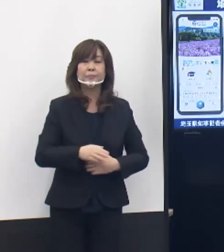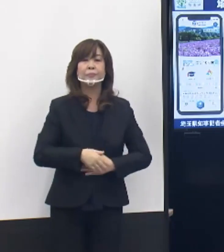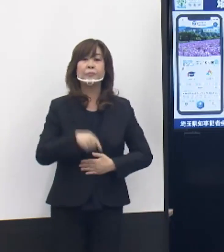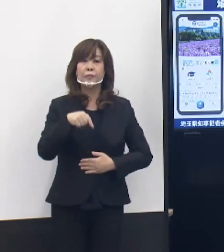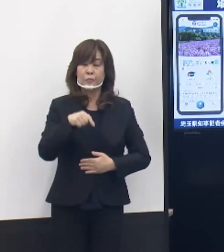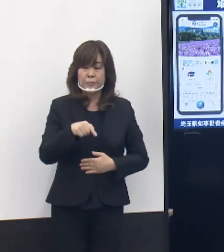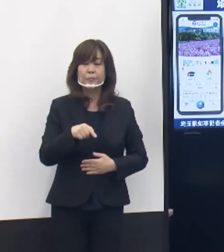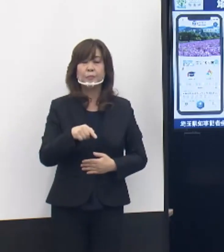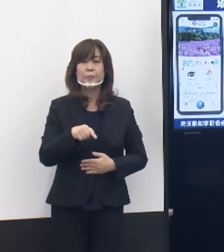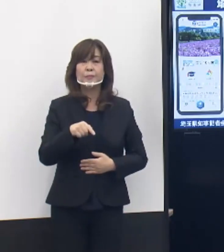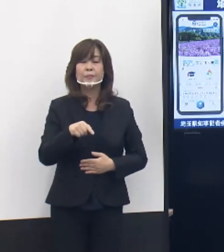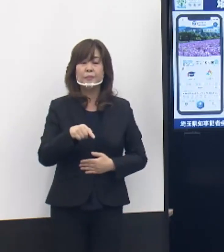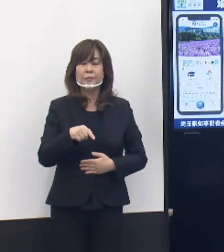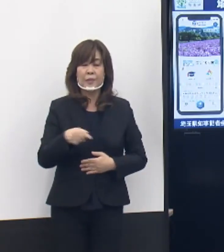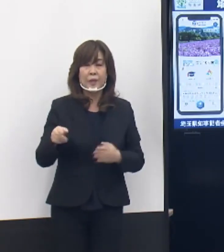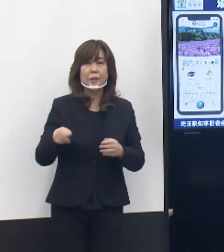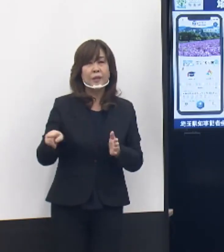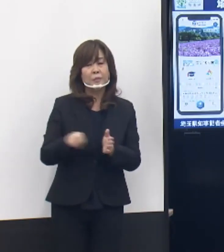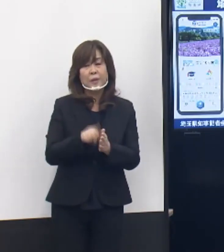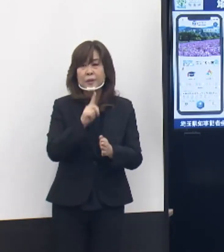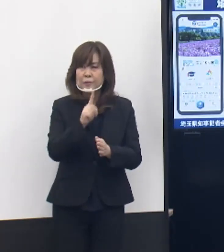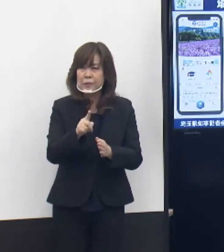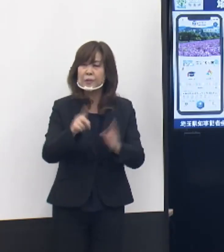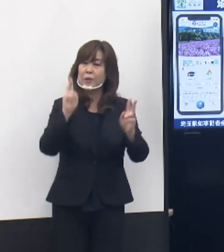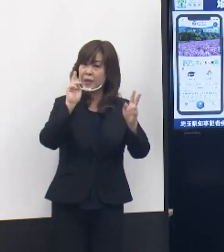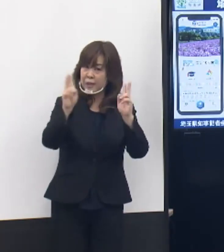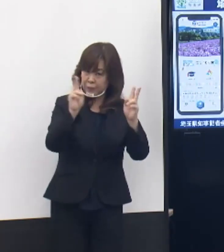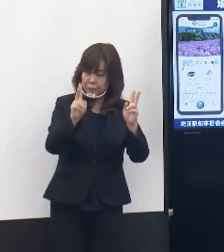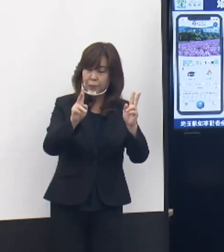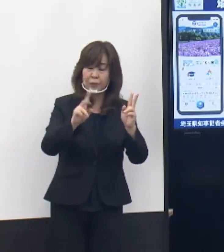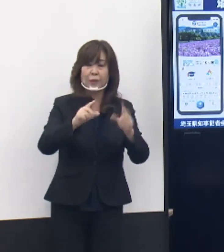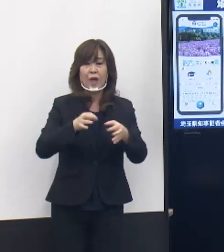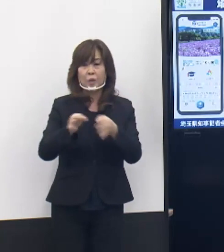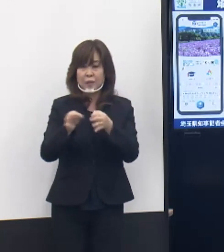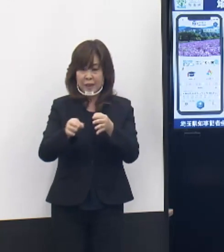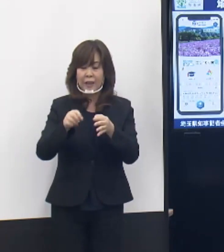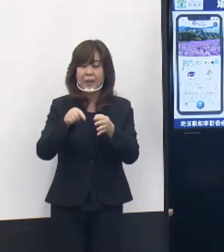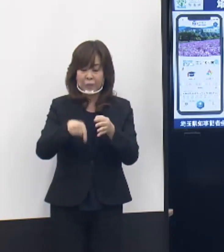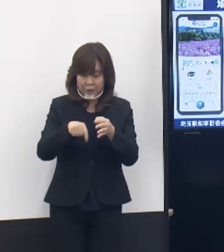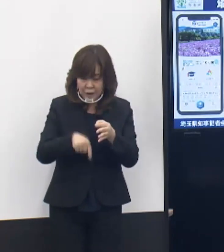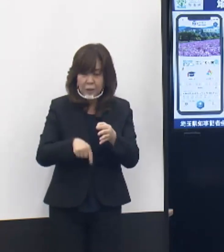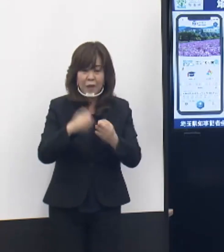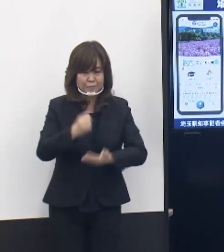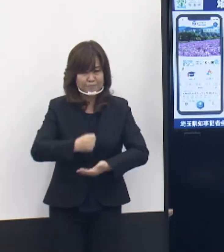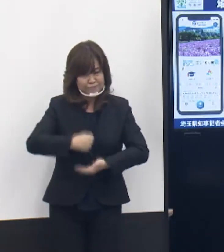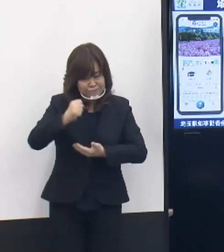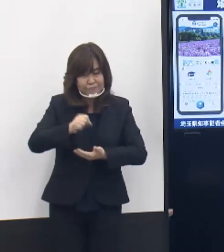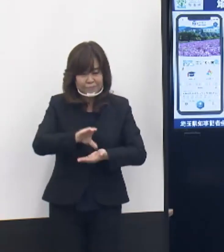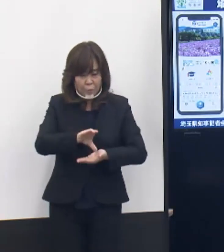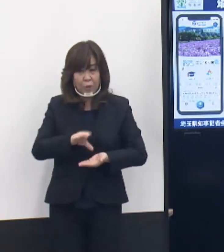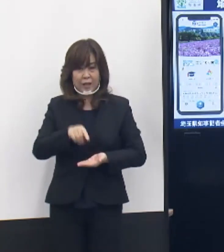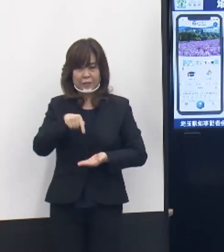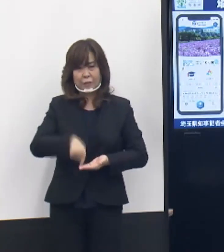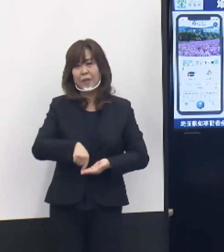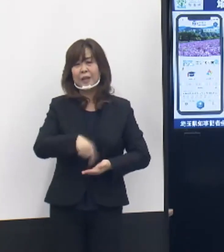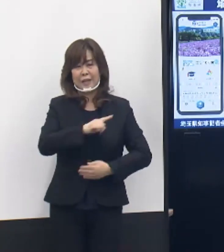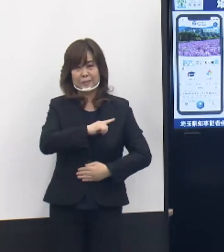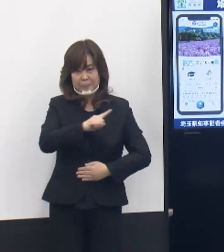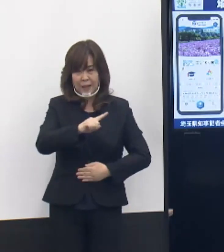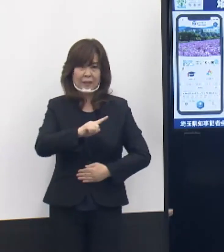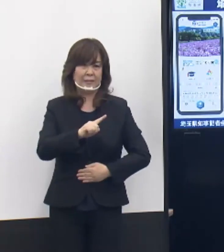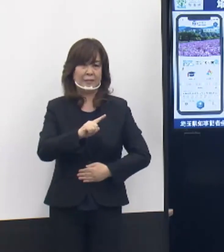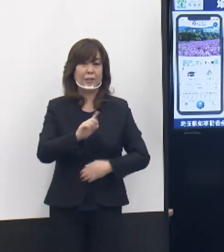えばこれまで企業さんで言えば、儲けること、利潤を上げることが大切であった、そして逆